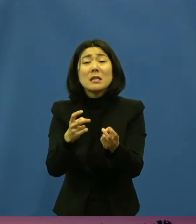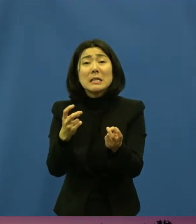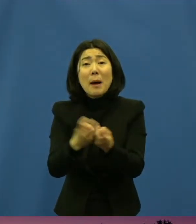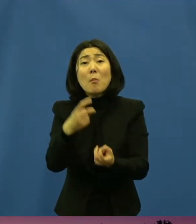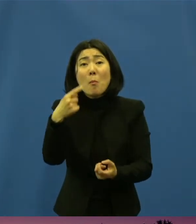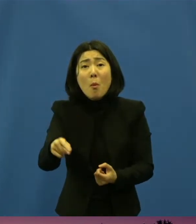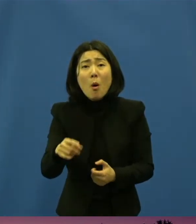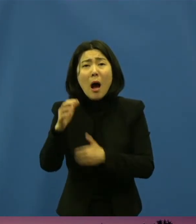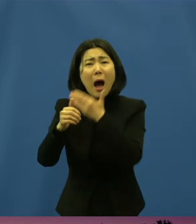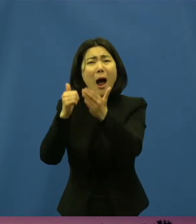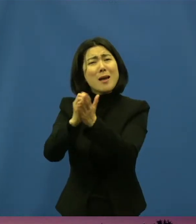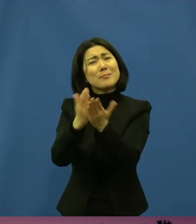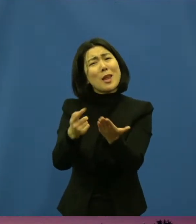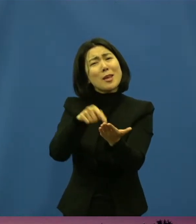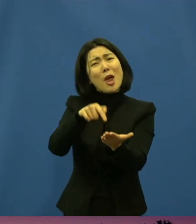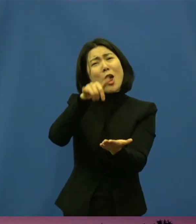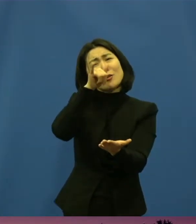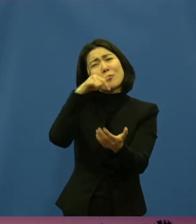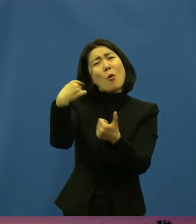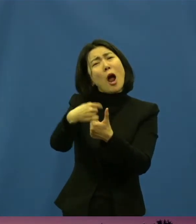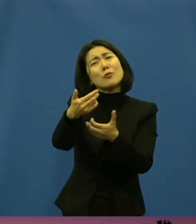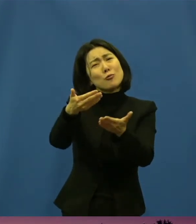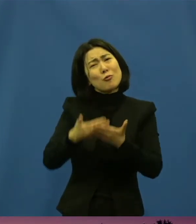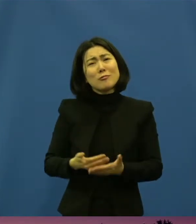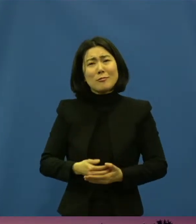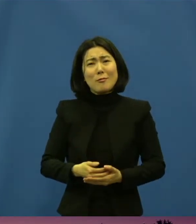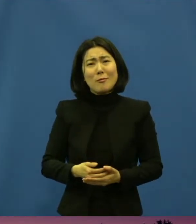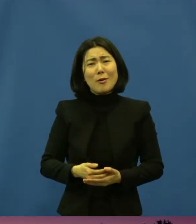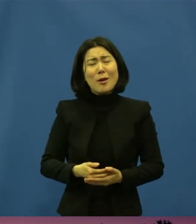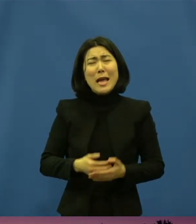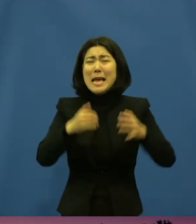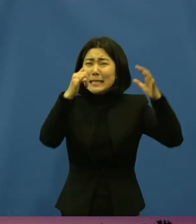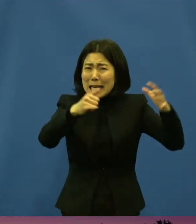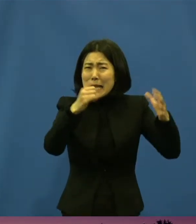거예요. 그 헛된 것을 위해 인생을 바치지 말라는 거예요.